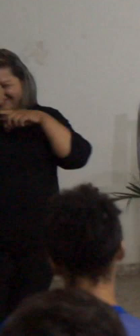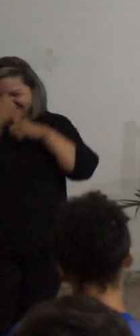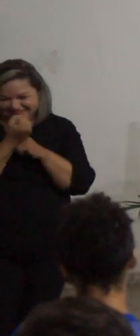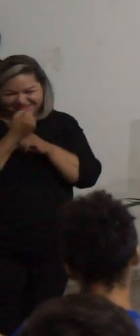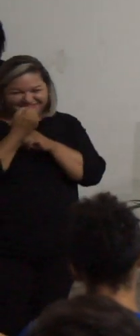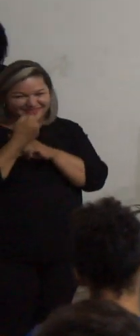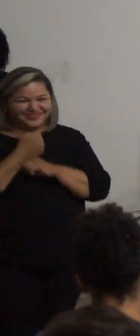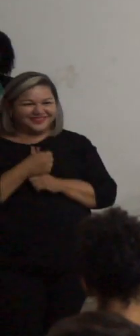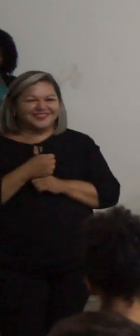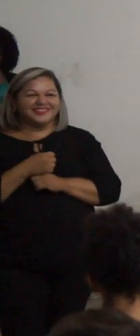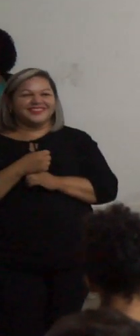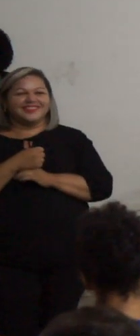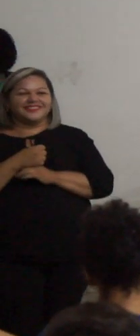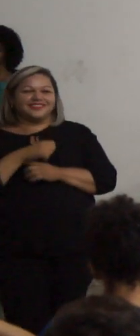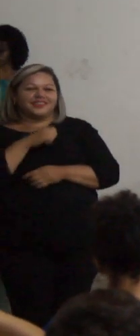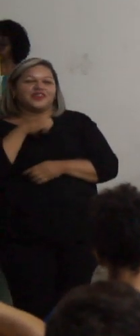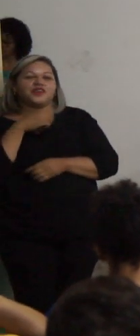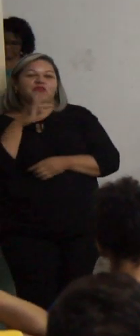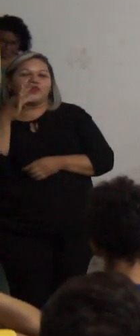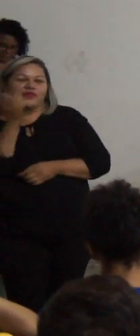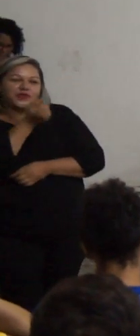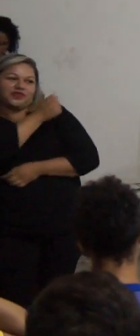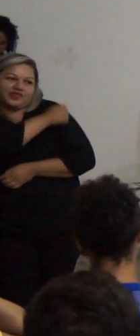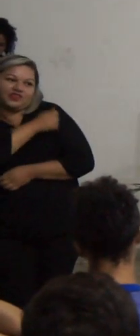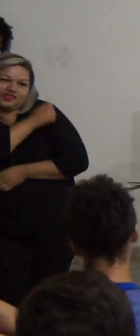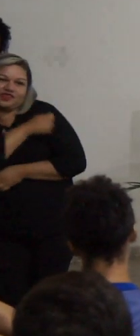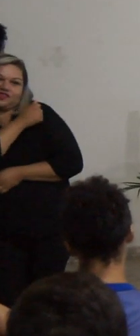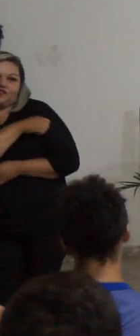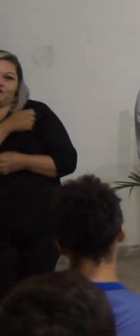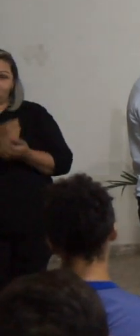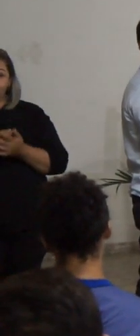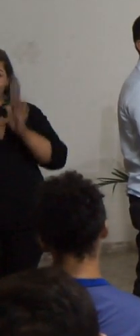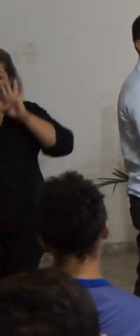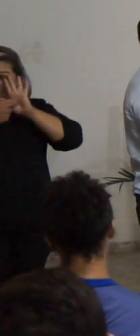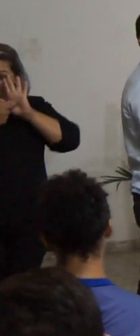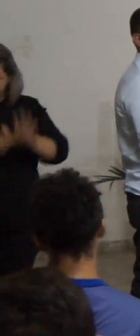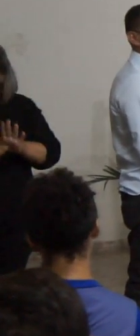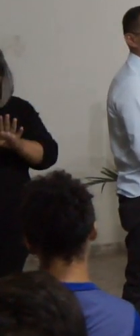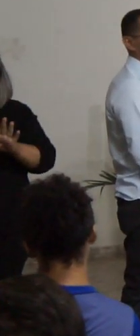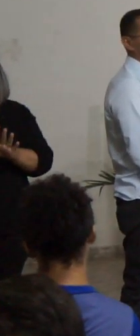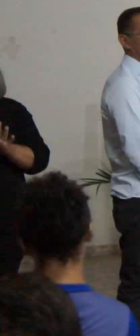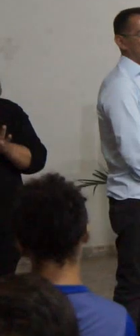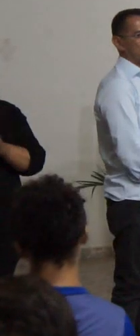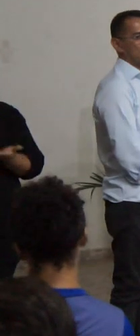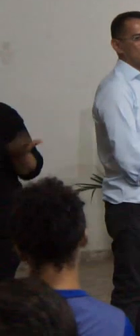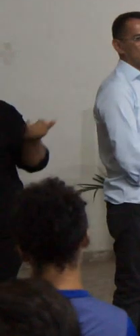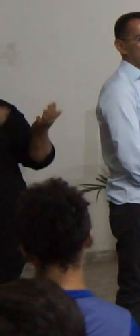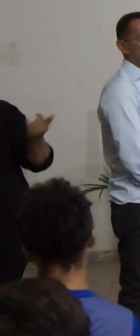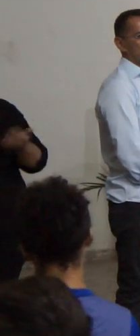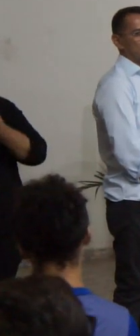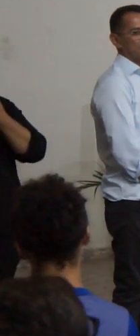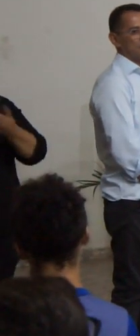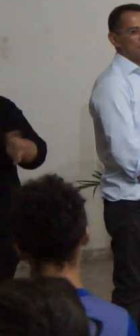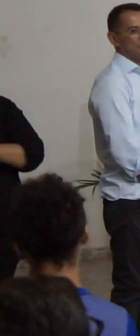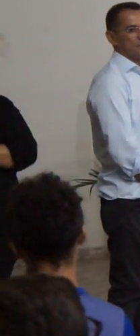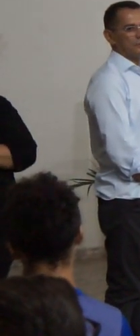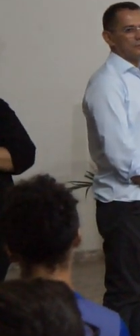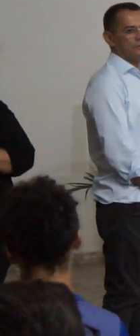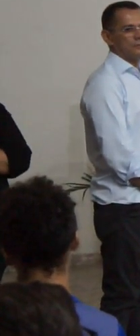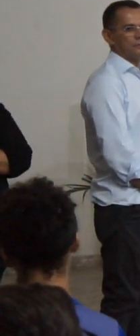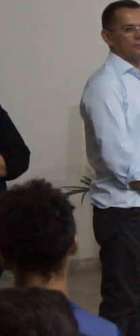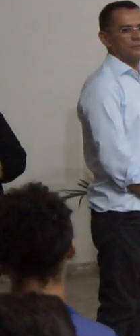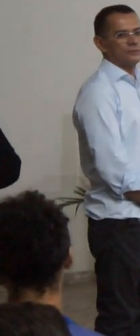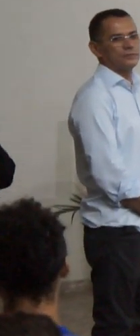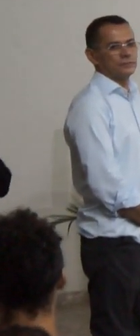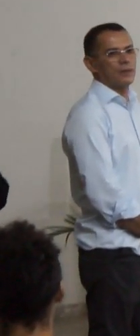universidades. É que todo aluno que comprovar, todo jovem, qualquer pessoa, também seja jovem ou não, que quiser